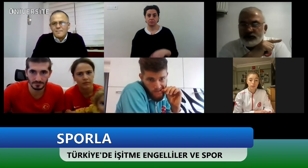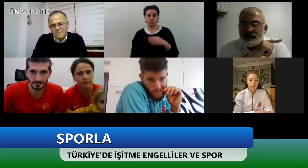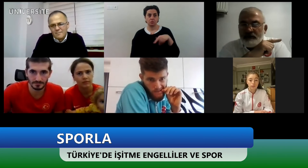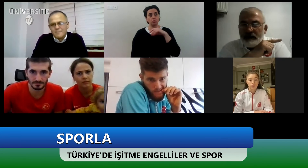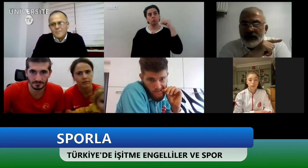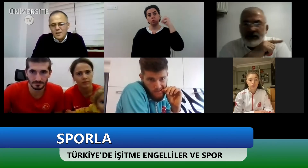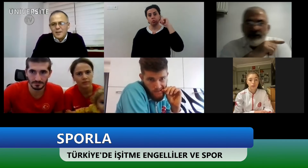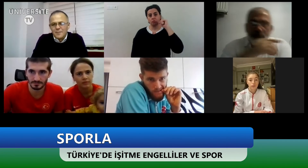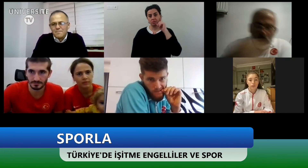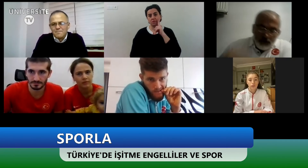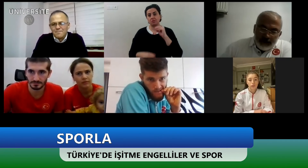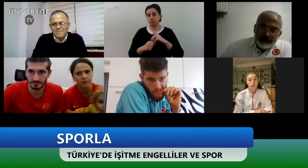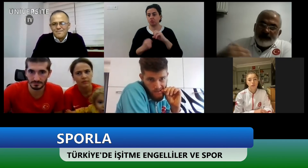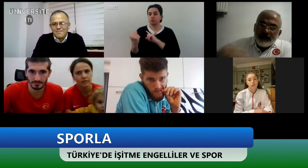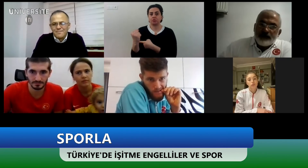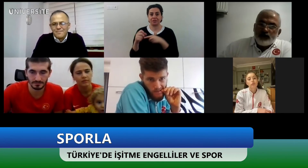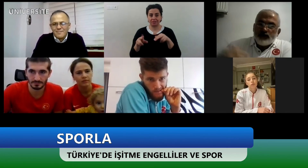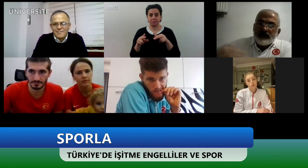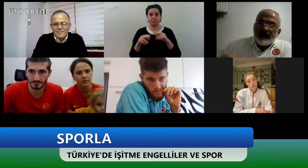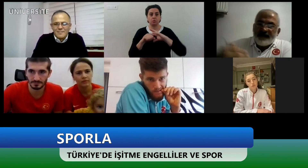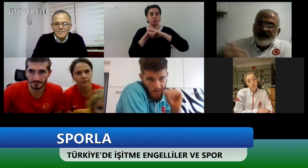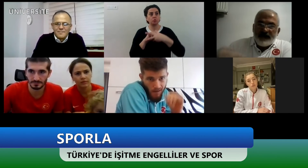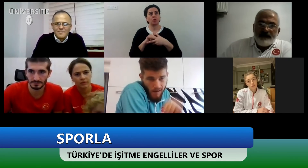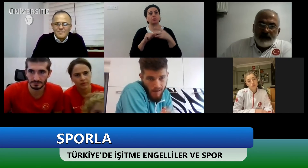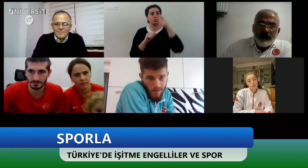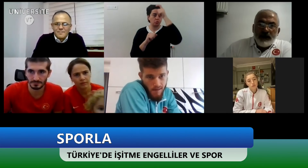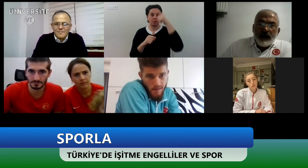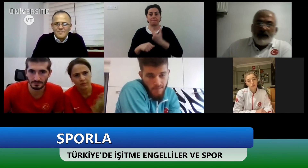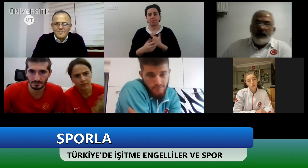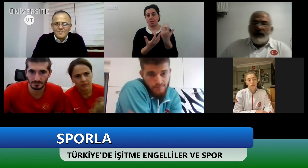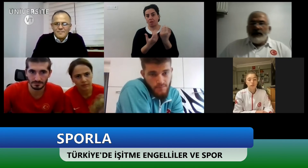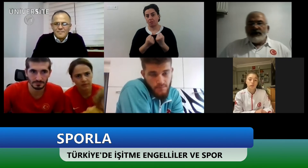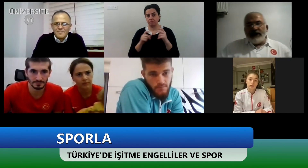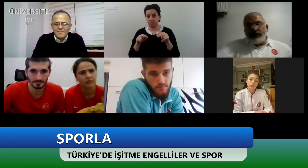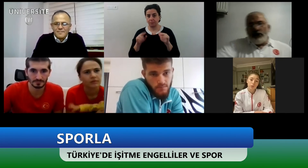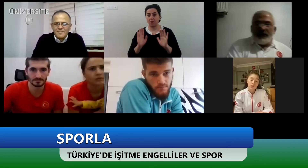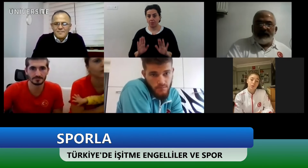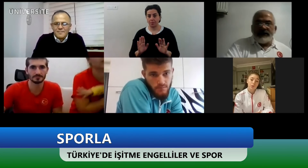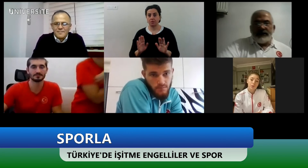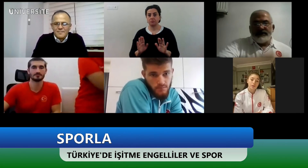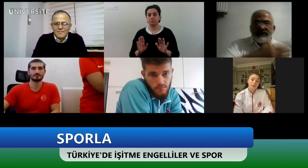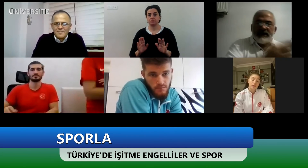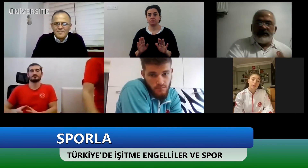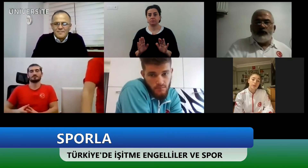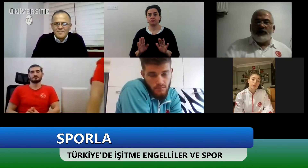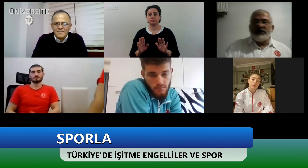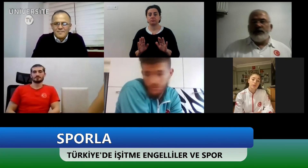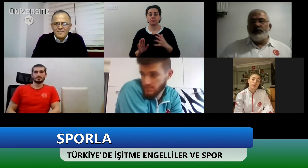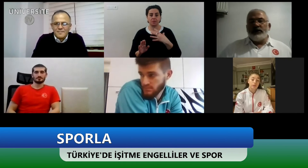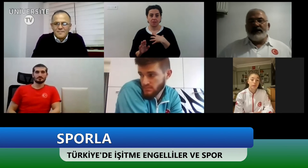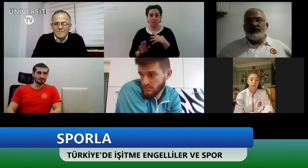oluruz. Evet. Ki bunlarda da bir takım düşünceler falan filan var. Ama kendi olimpiyatlarımızı, kendi